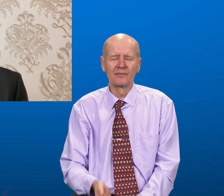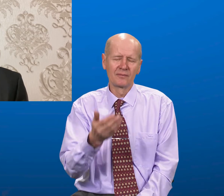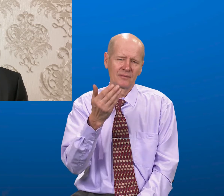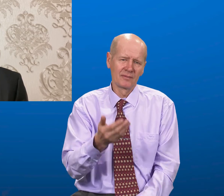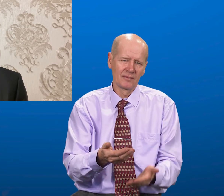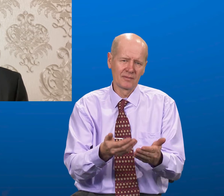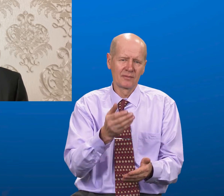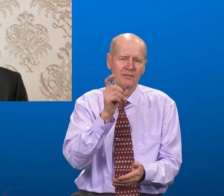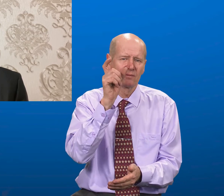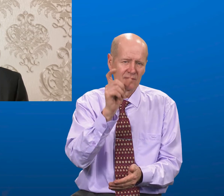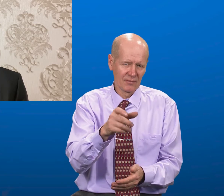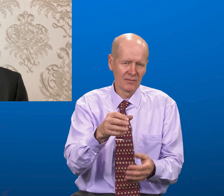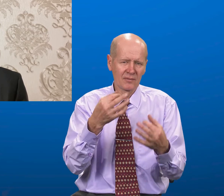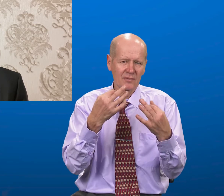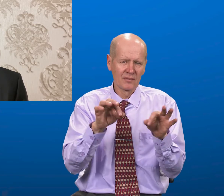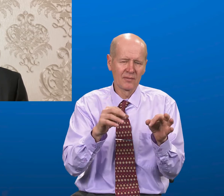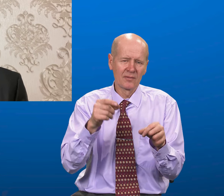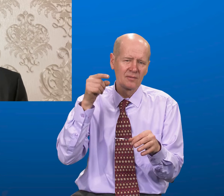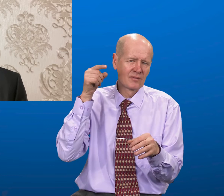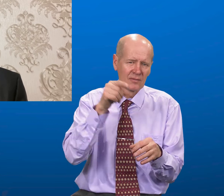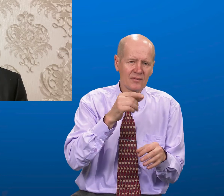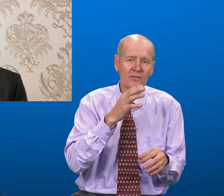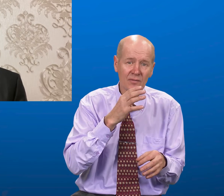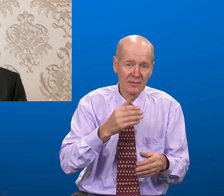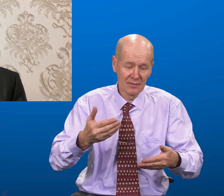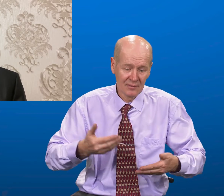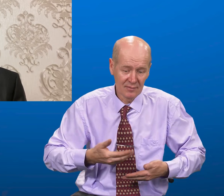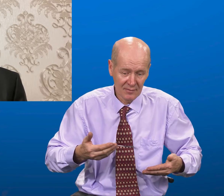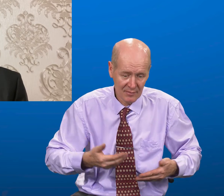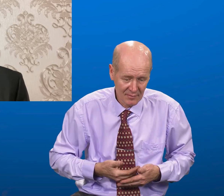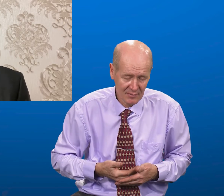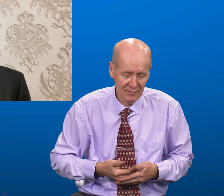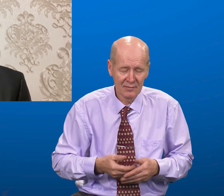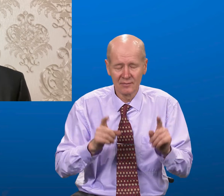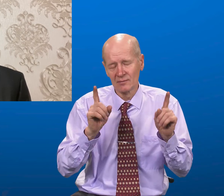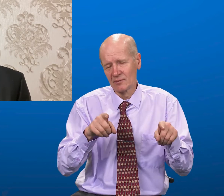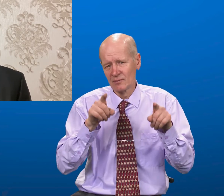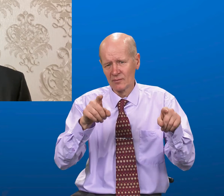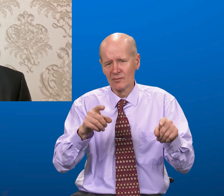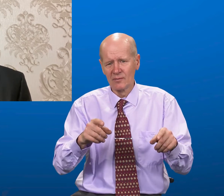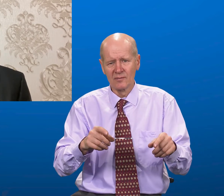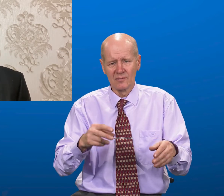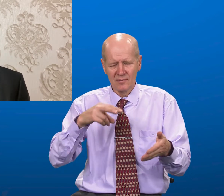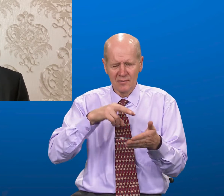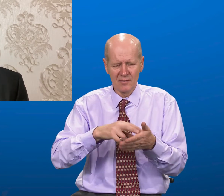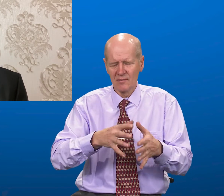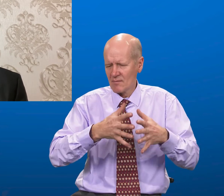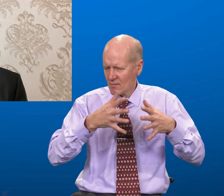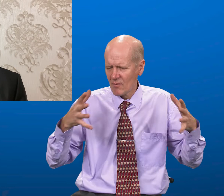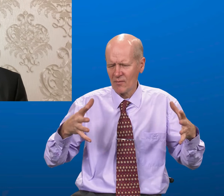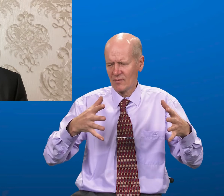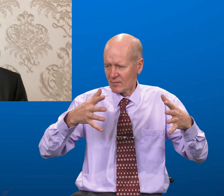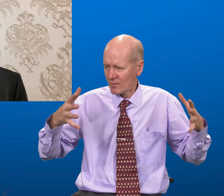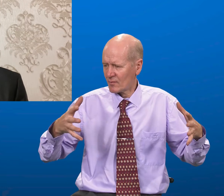все, с чем сталкиваемся. А если мы бы обладали еще и абсолютной властью,